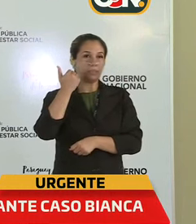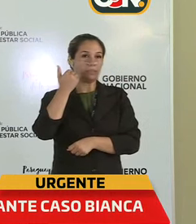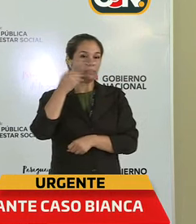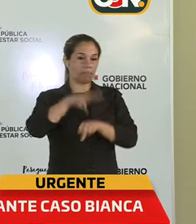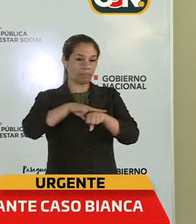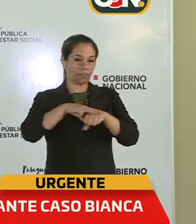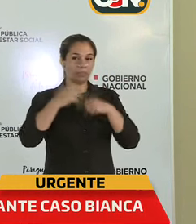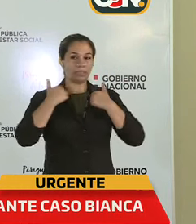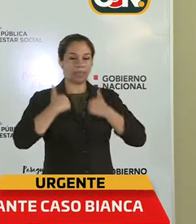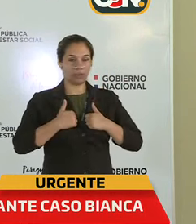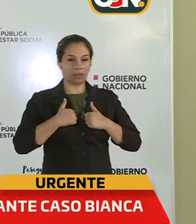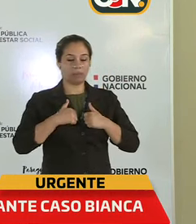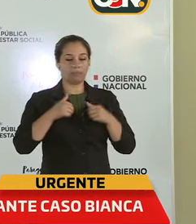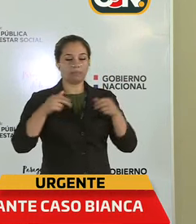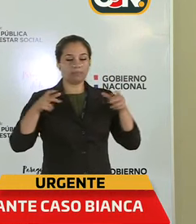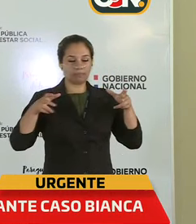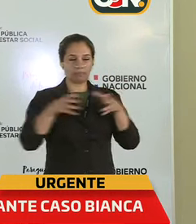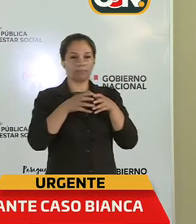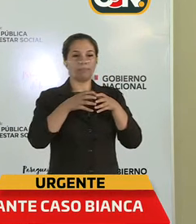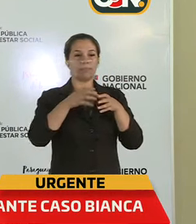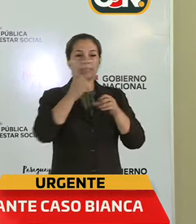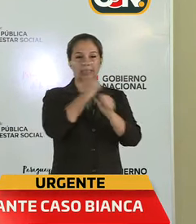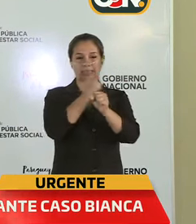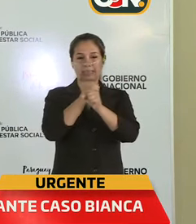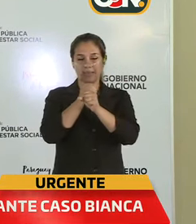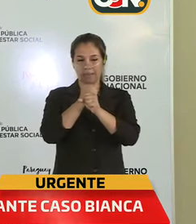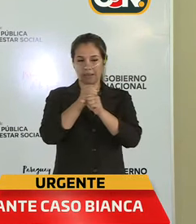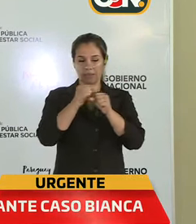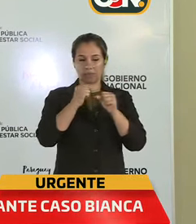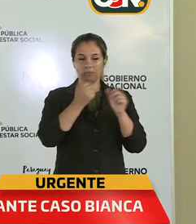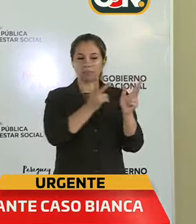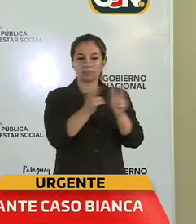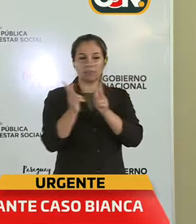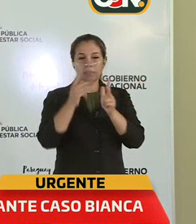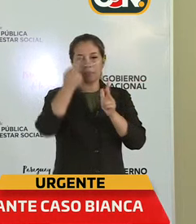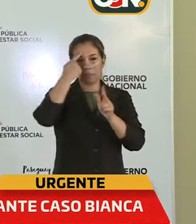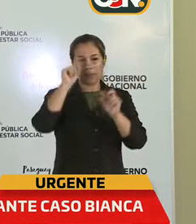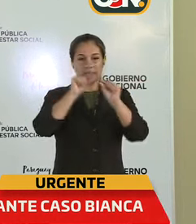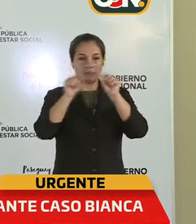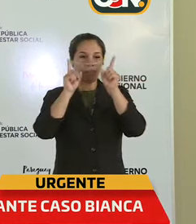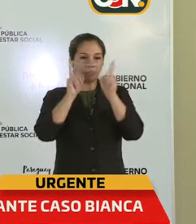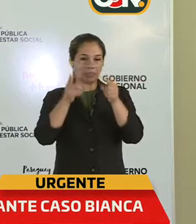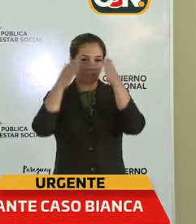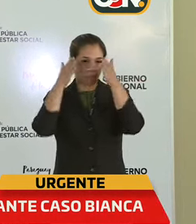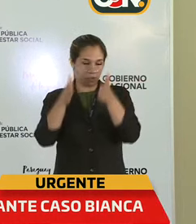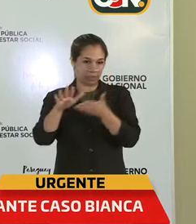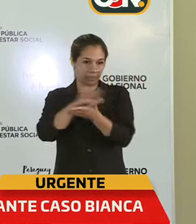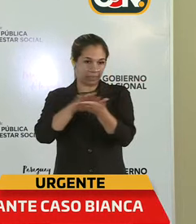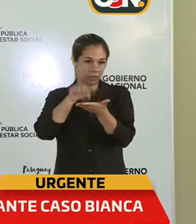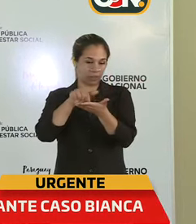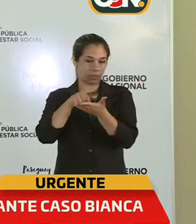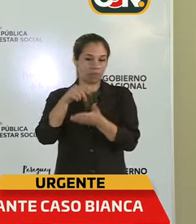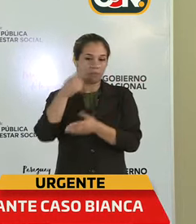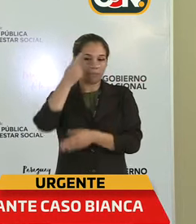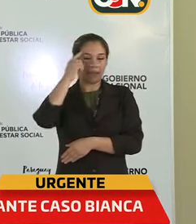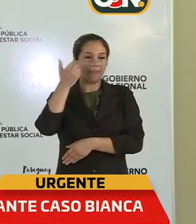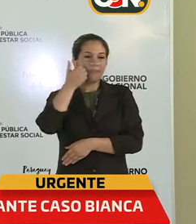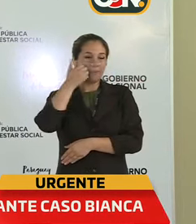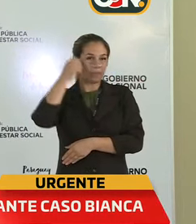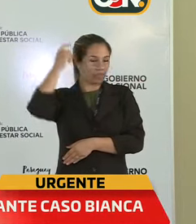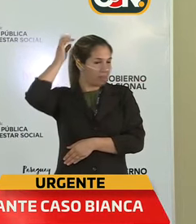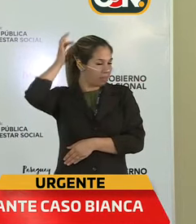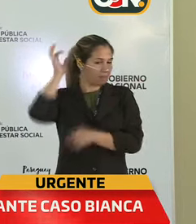conformó un equipo de trabajo para ir trabajando en este tipo de intervenciones terapéuticas, porque no solamente existe